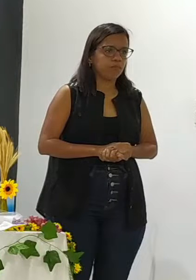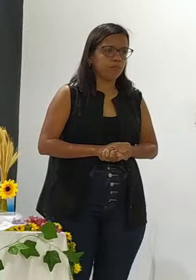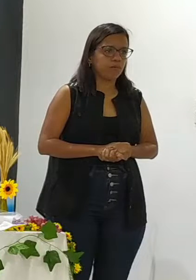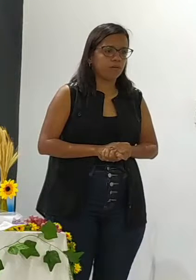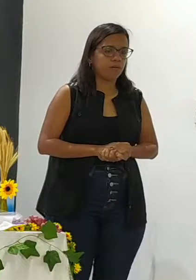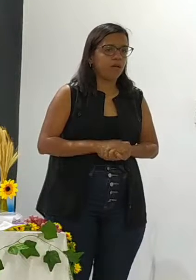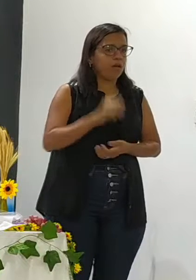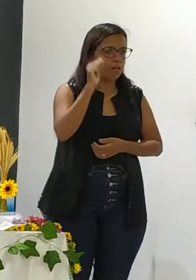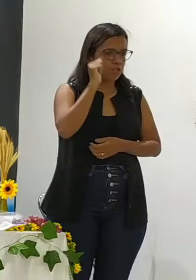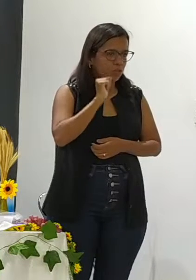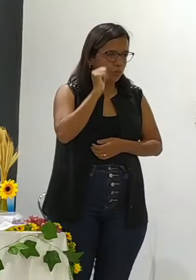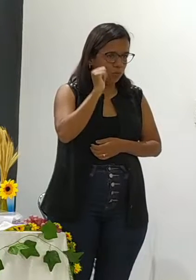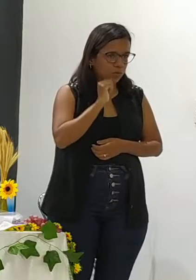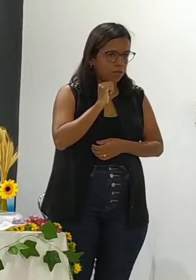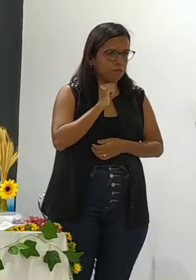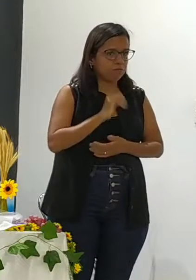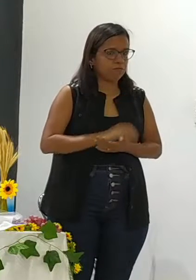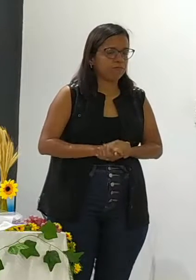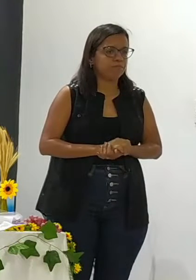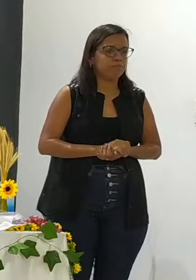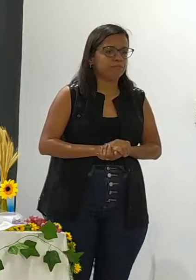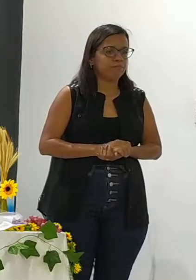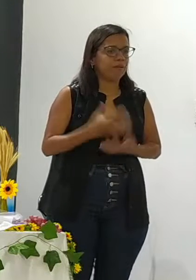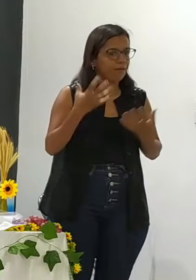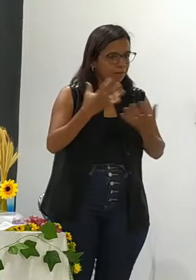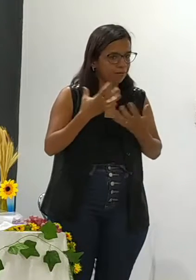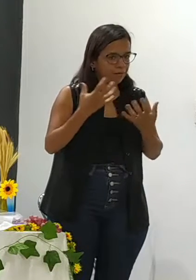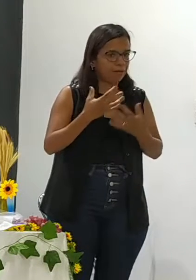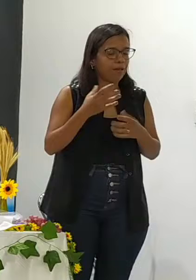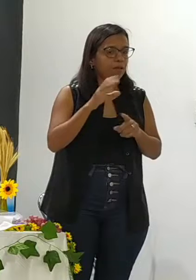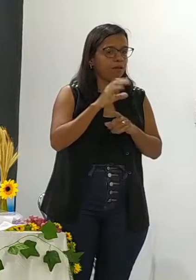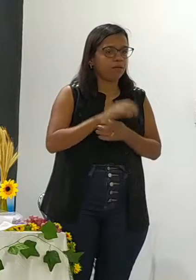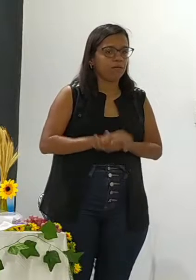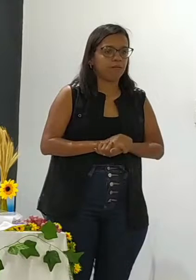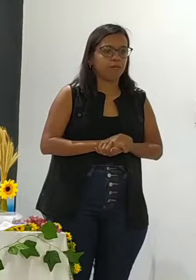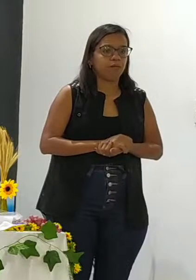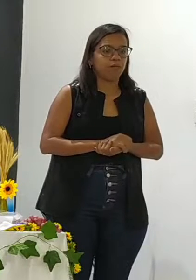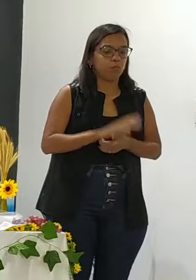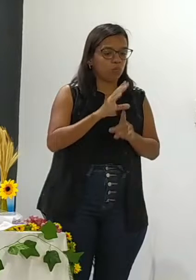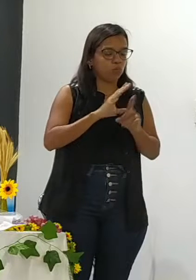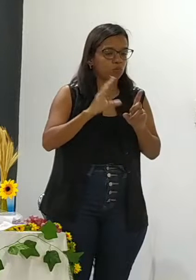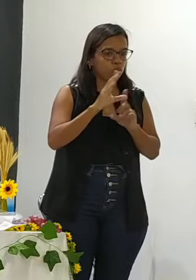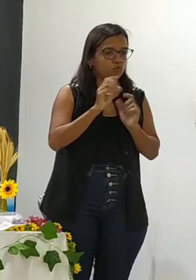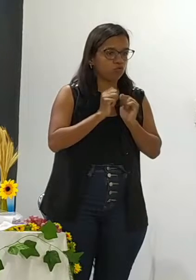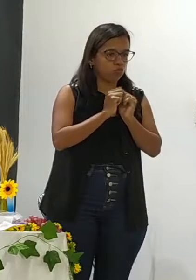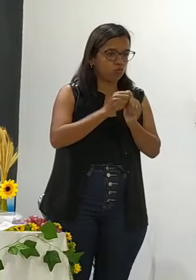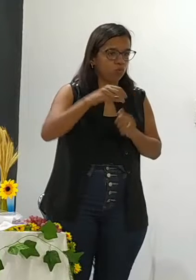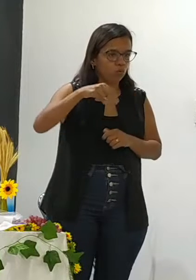Mas aquelas mulheres insistem em dizer que querem com Noemi.